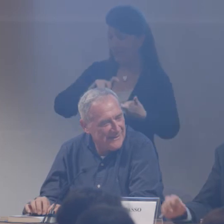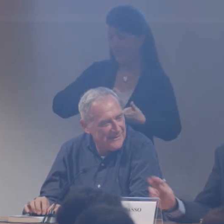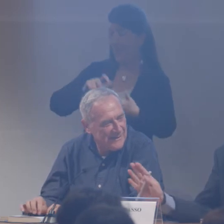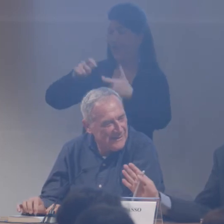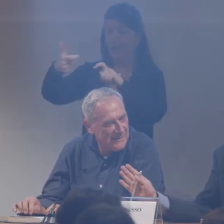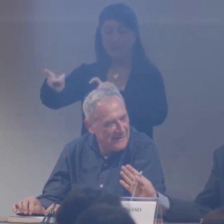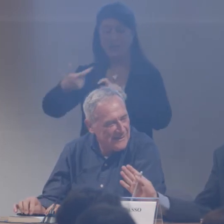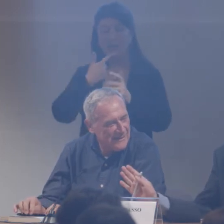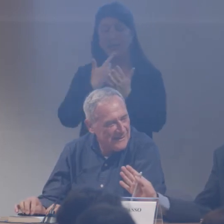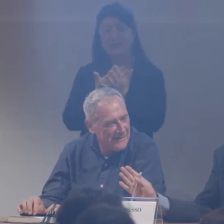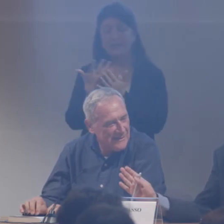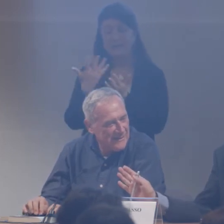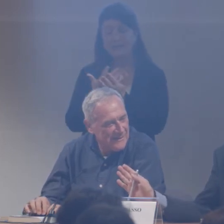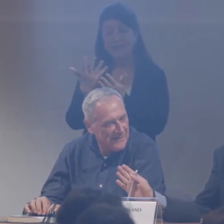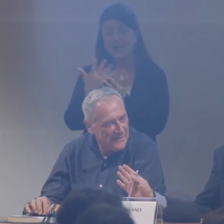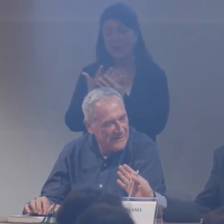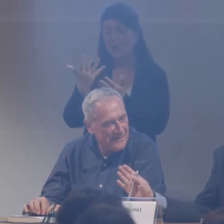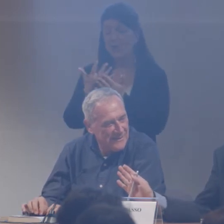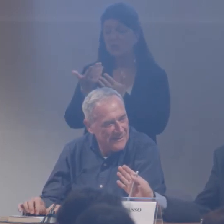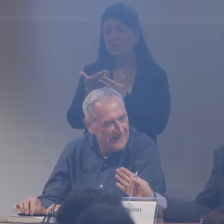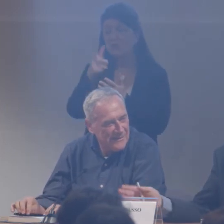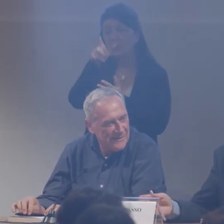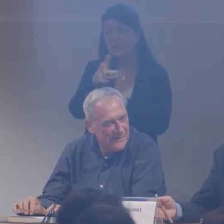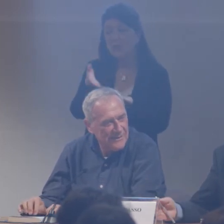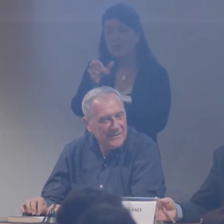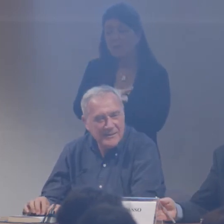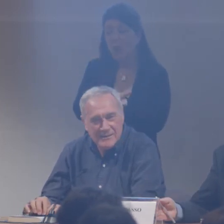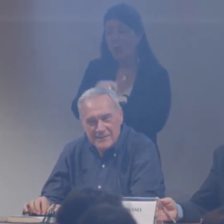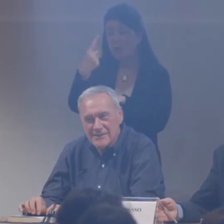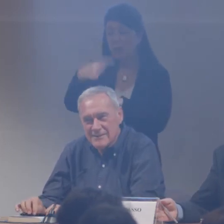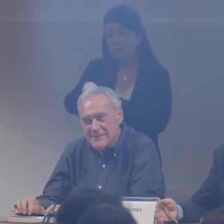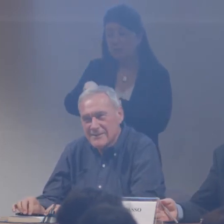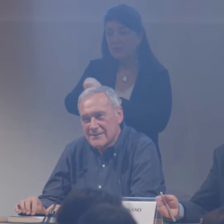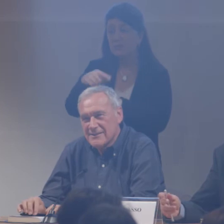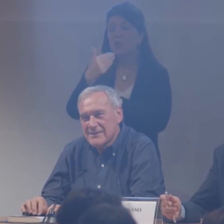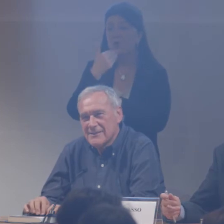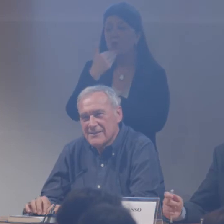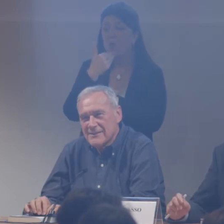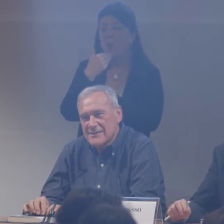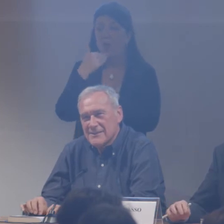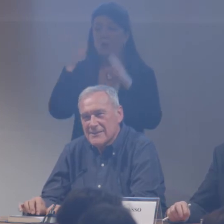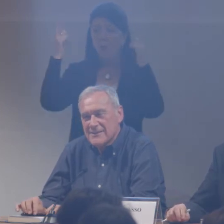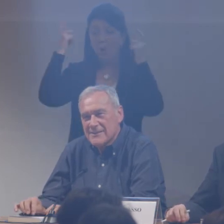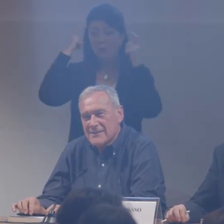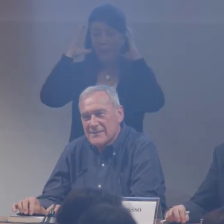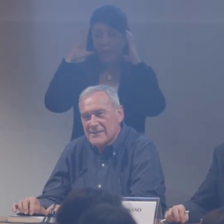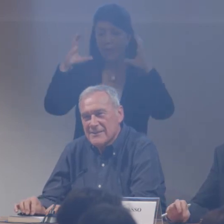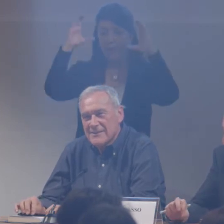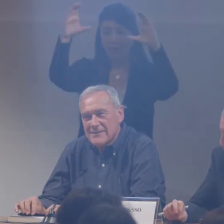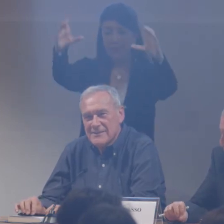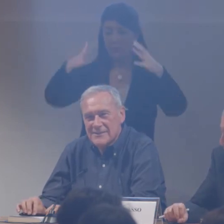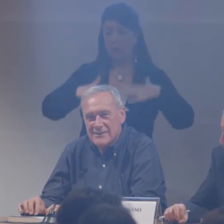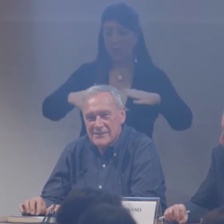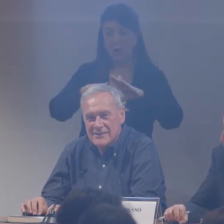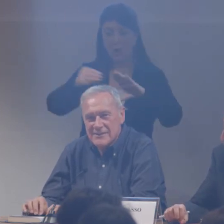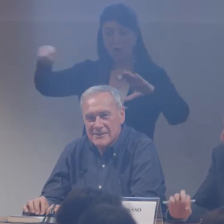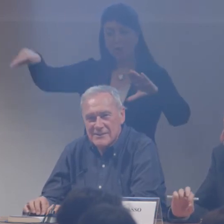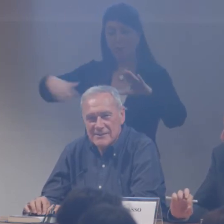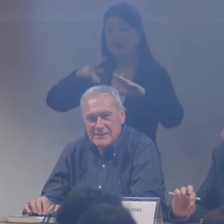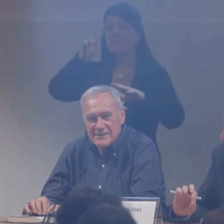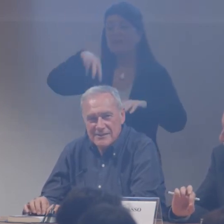morte di Ninuzzo, che è quello che è stato trovato con la testa sulla macchina. Ninuzzo non era uno spacciatore,